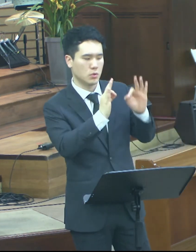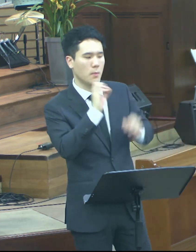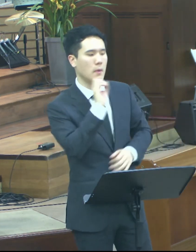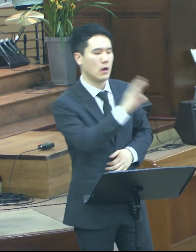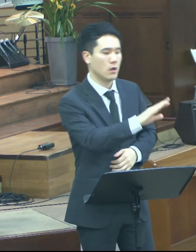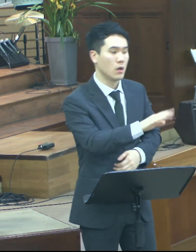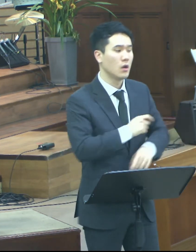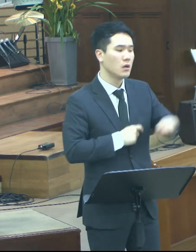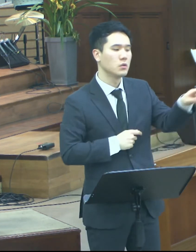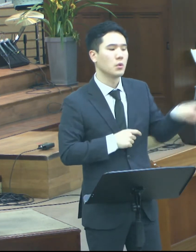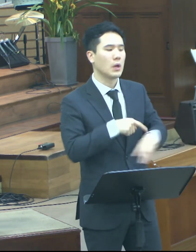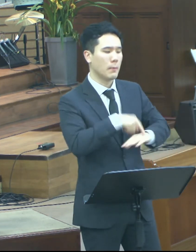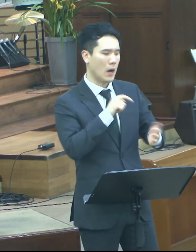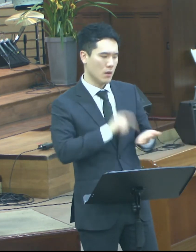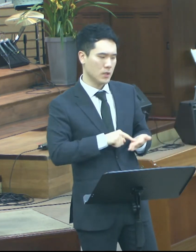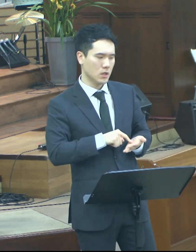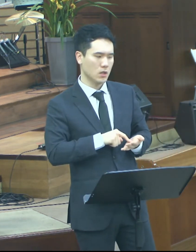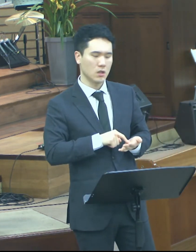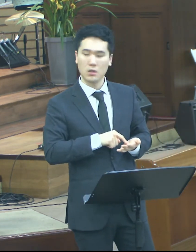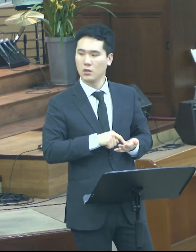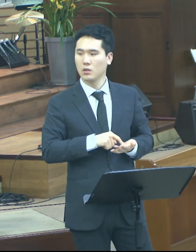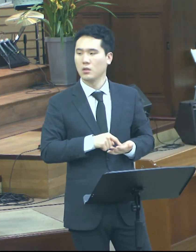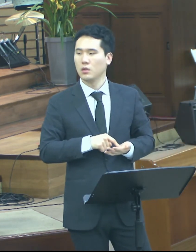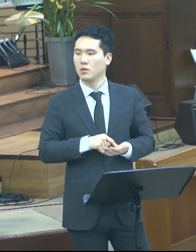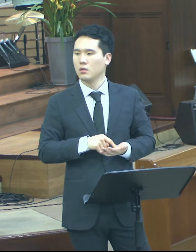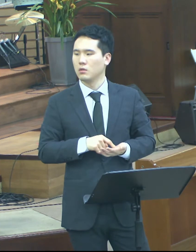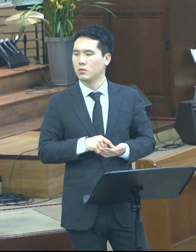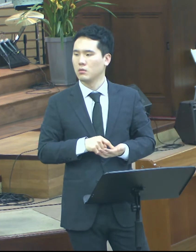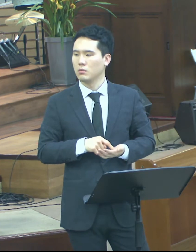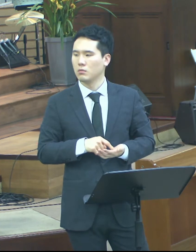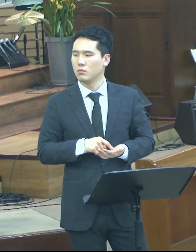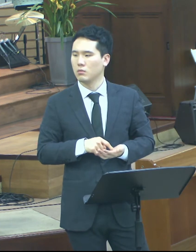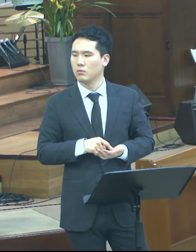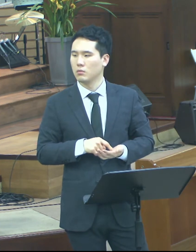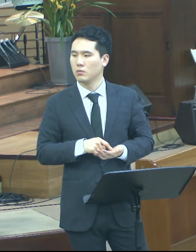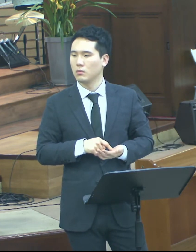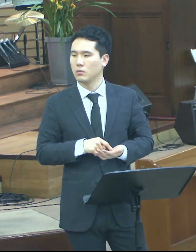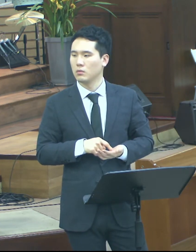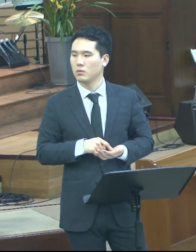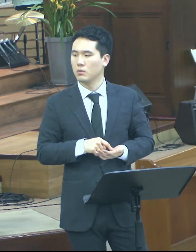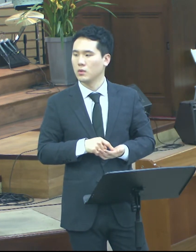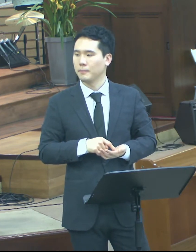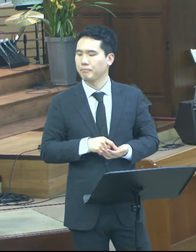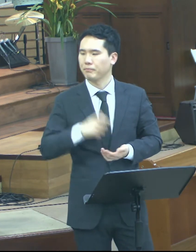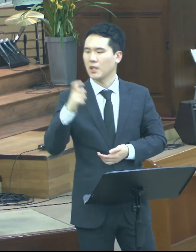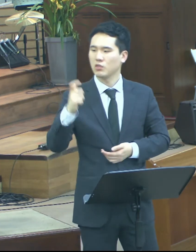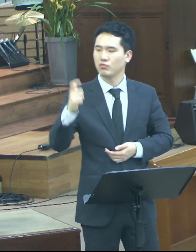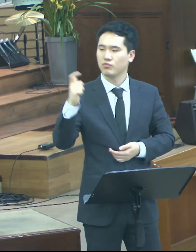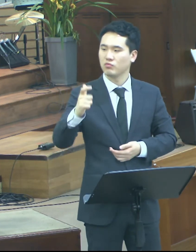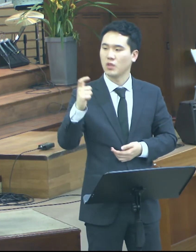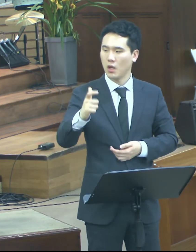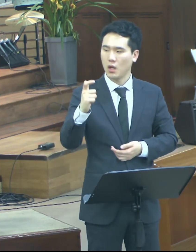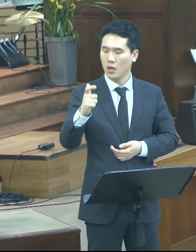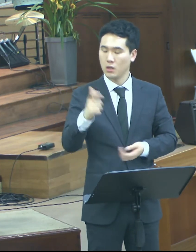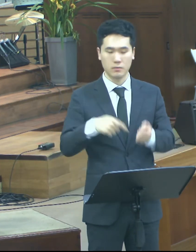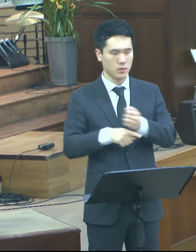둔하다라는 이 단어는요, 헬라에서는 딱딱하다는 말이에요. 돌 같다는 뜻이에요. 돌 같다. 너희